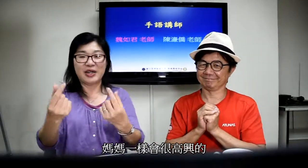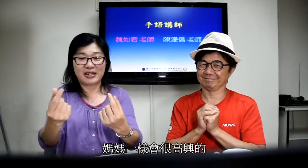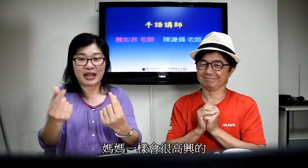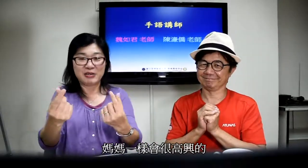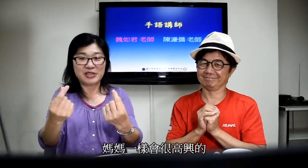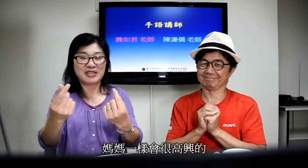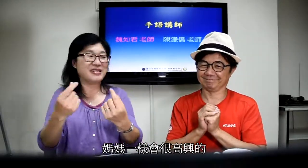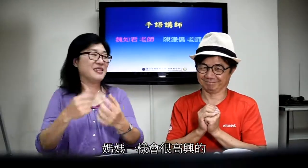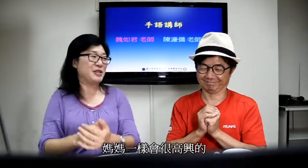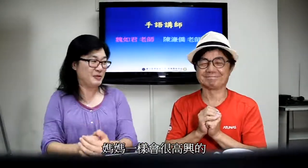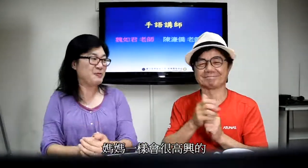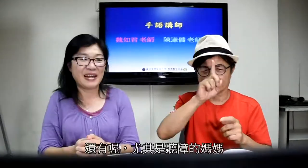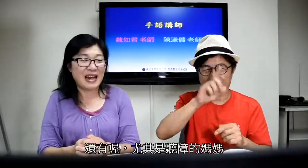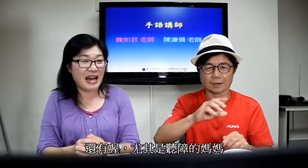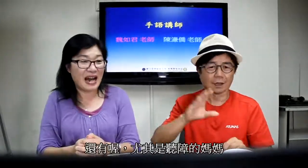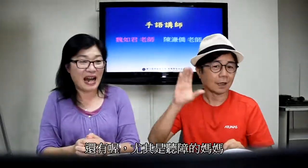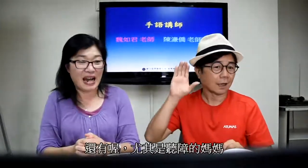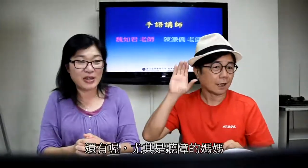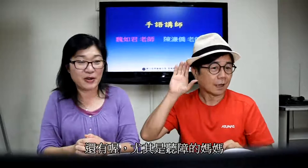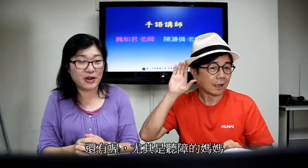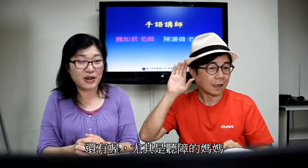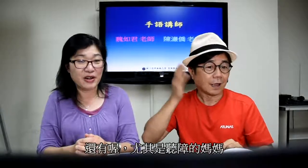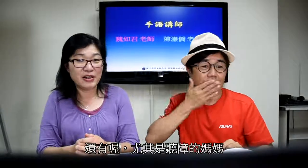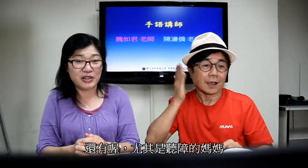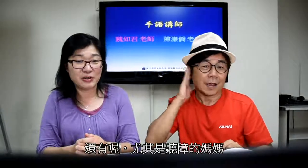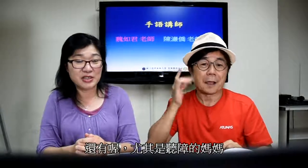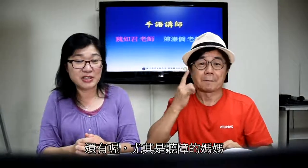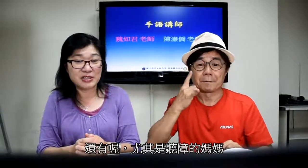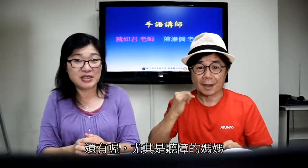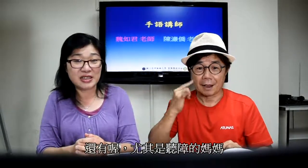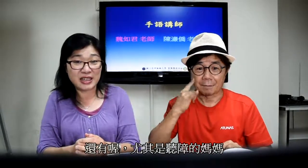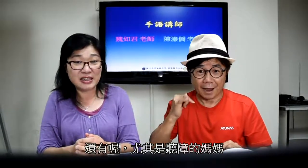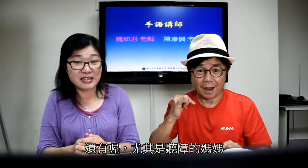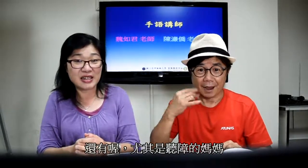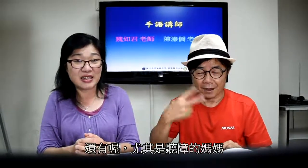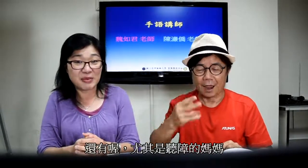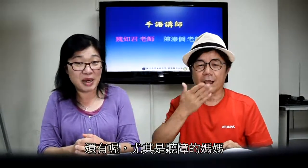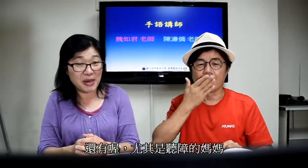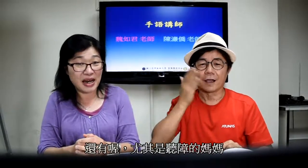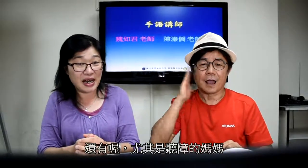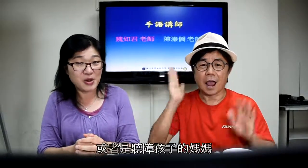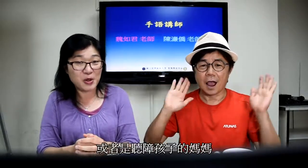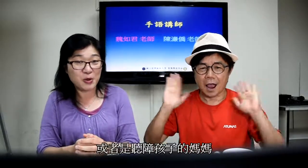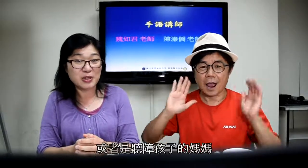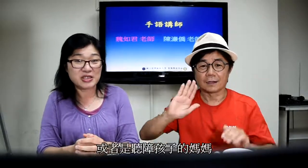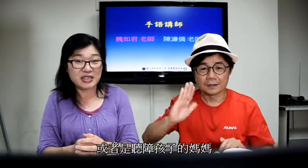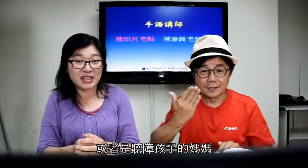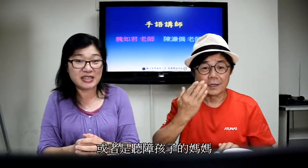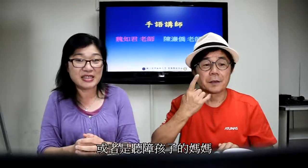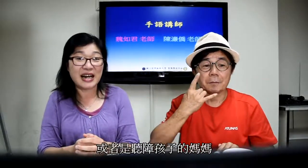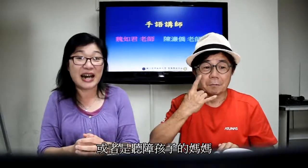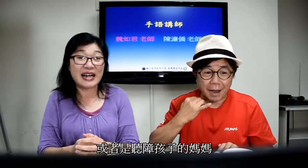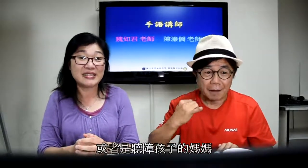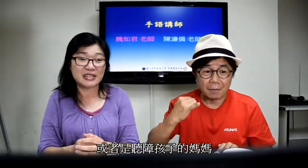高兴的。还有哦，尤其是听障的妈妈，或者是听障孩子的妈